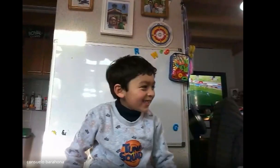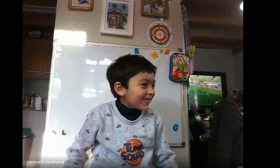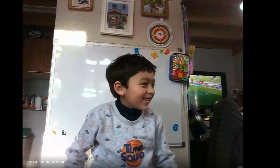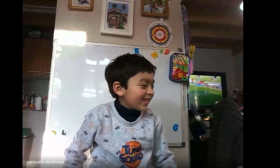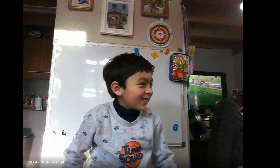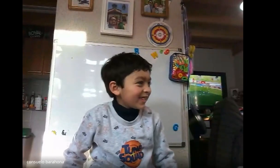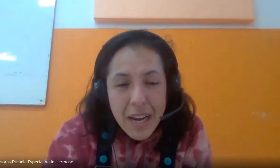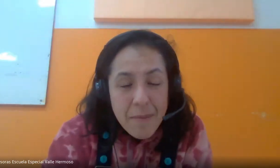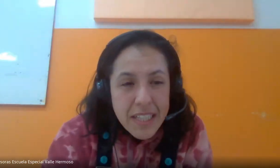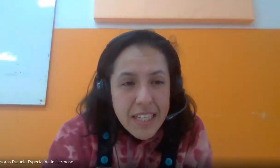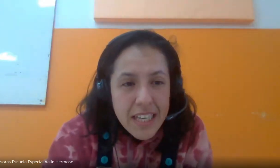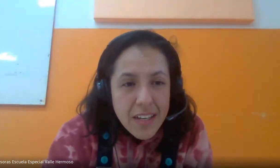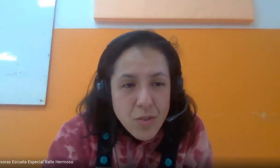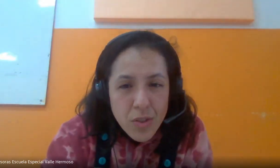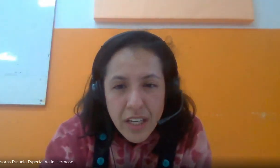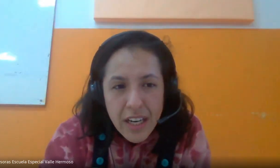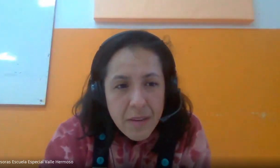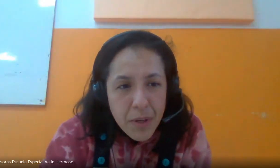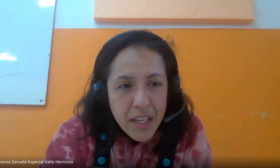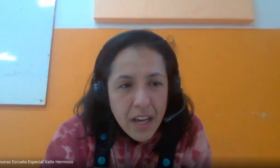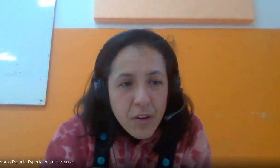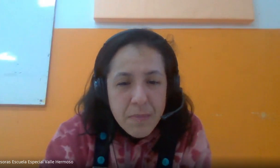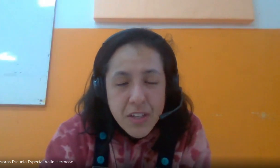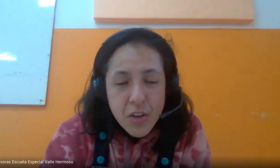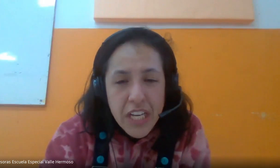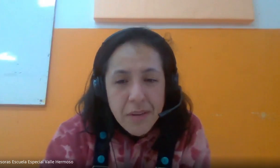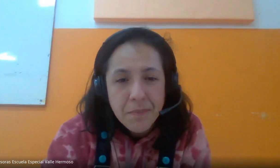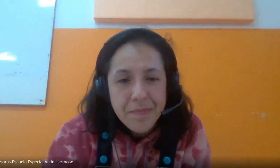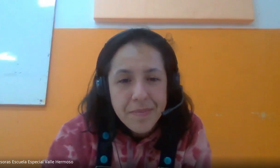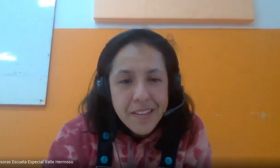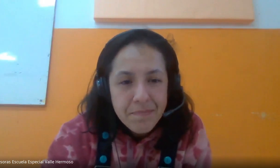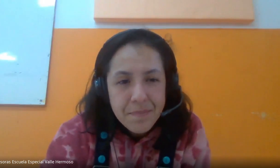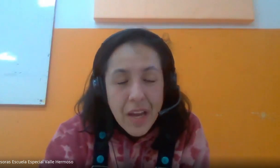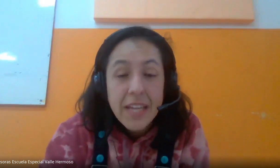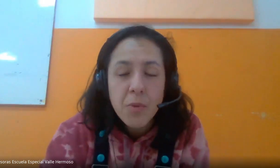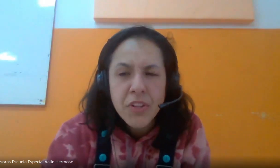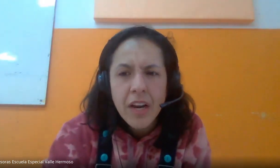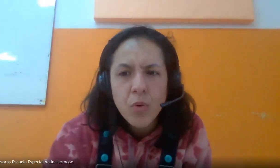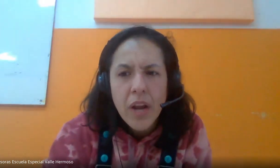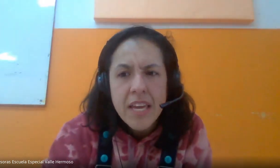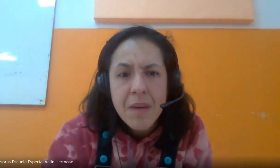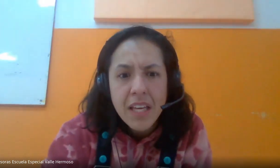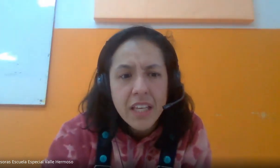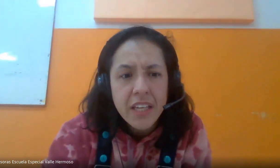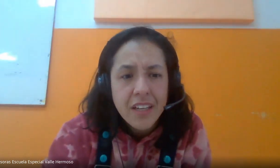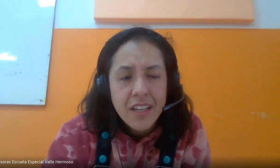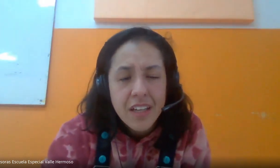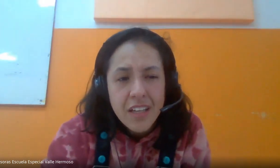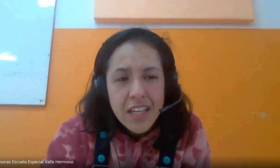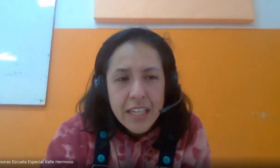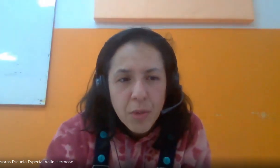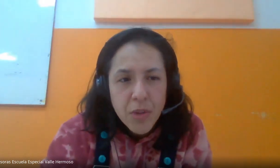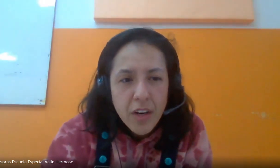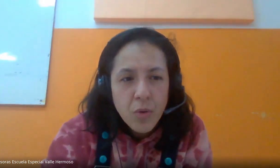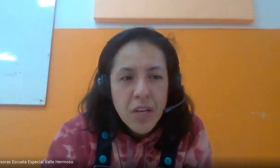A ver, ¿qué más? La Martina y el Alonso tienen ahí, por ahí algo que empiece con I. Ahí nos mostraron una imagen y nos mostraron un